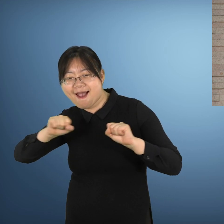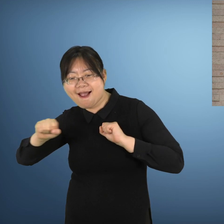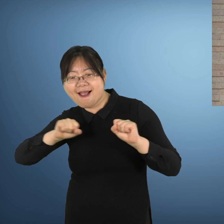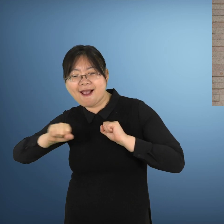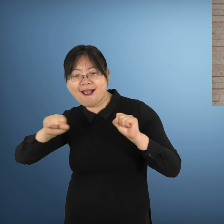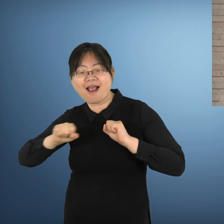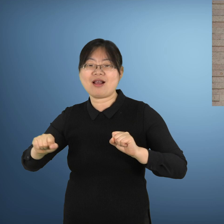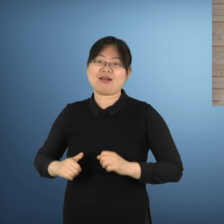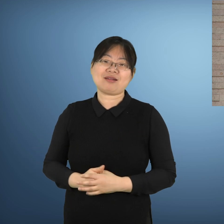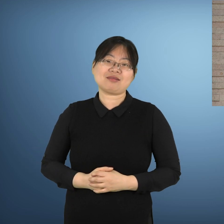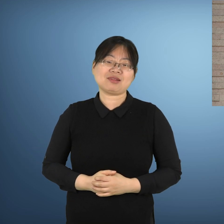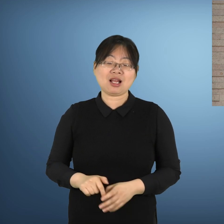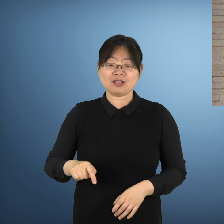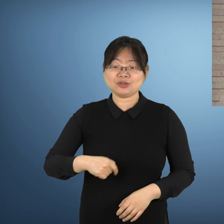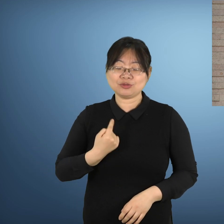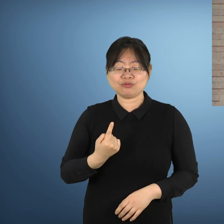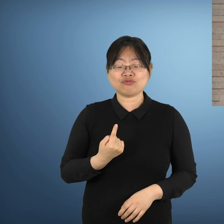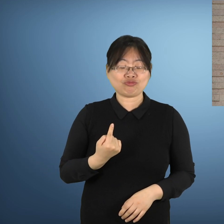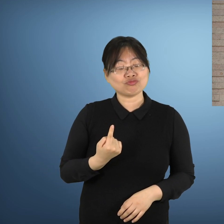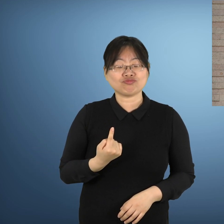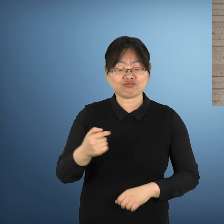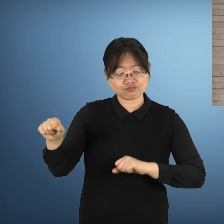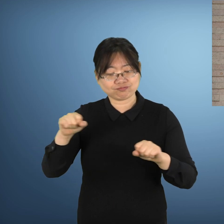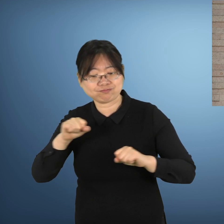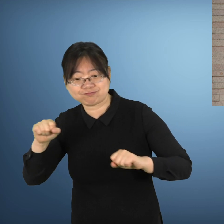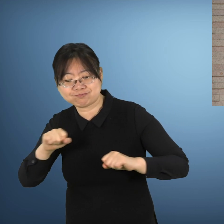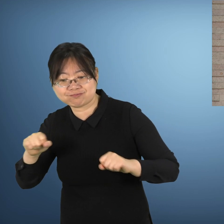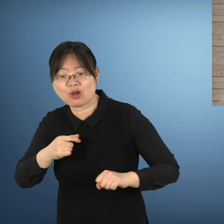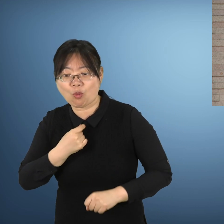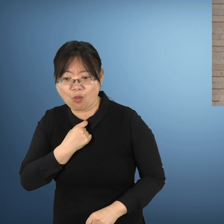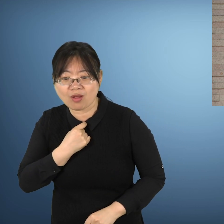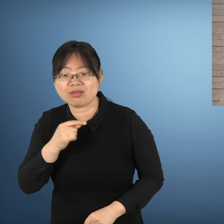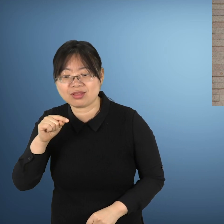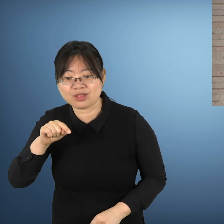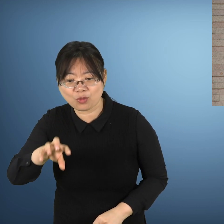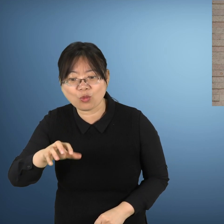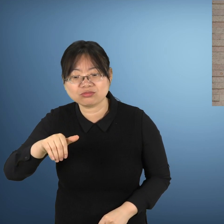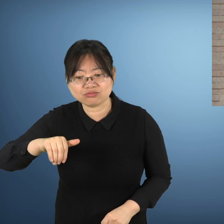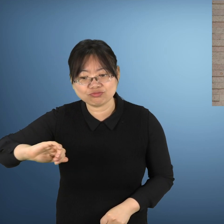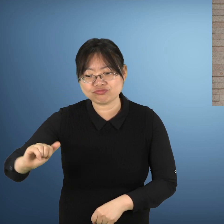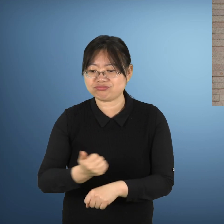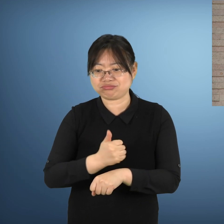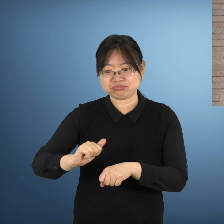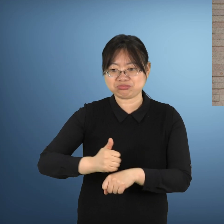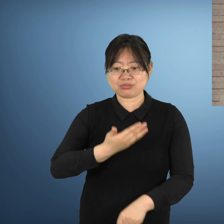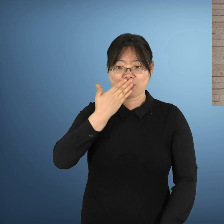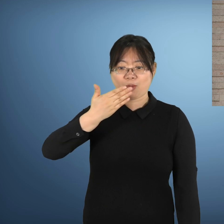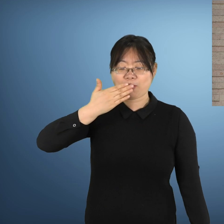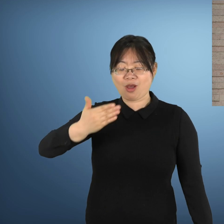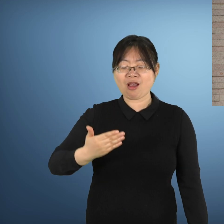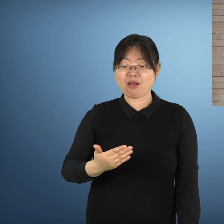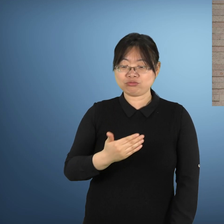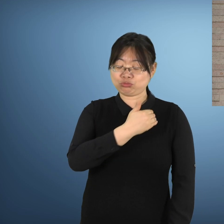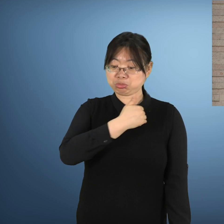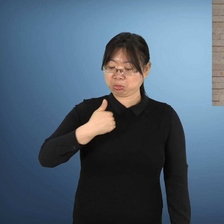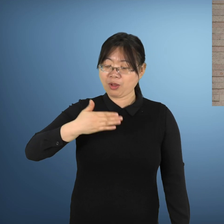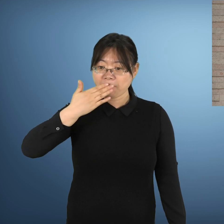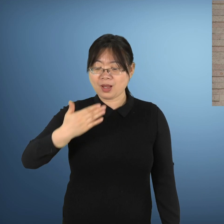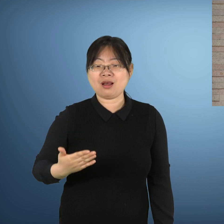살았어요. 스스로 띠뛰고 자기가 원하는 곳으로 다니고